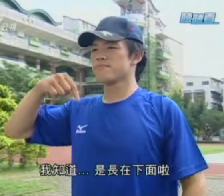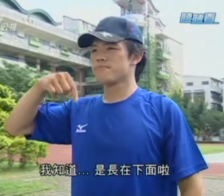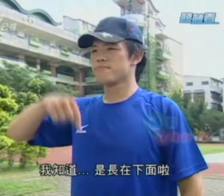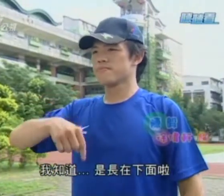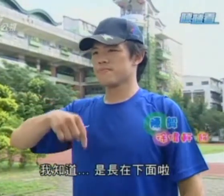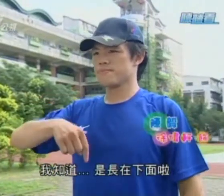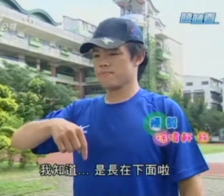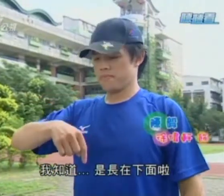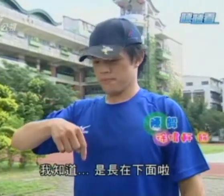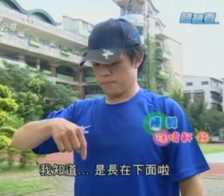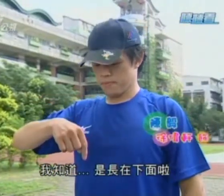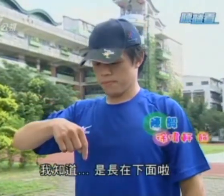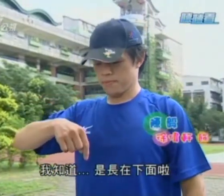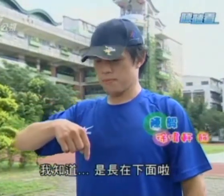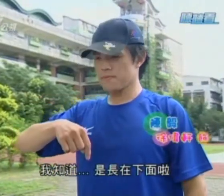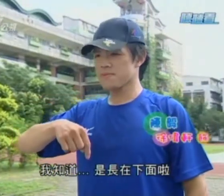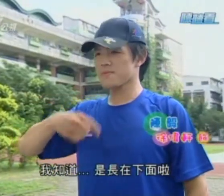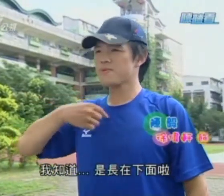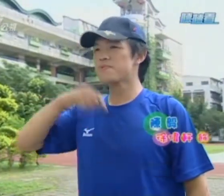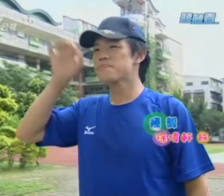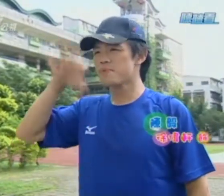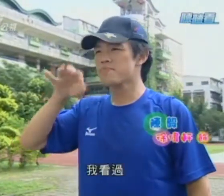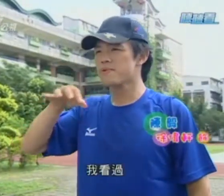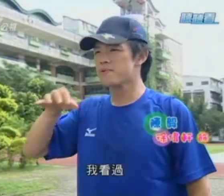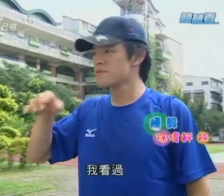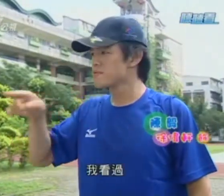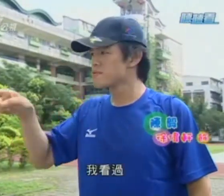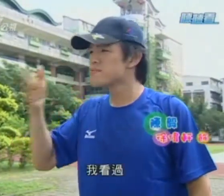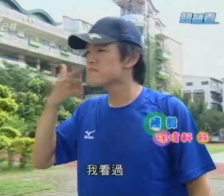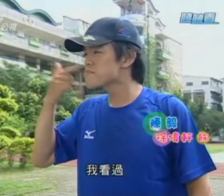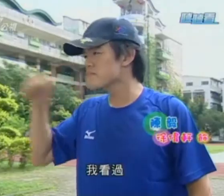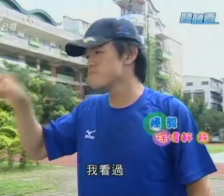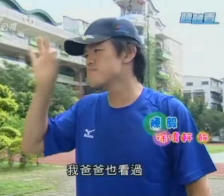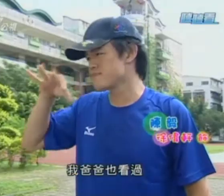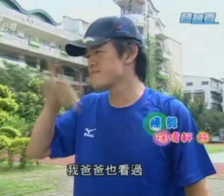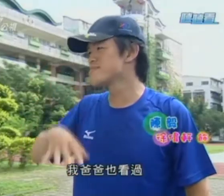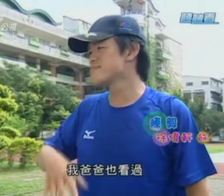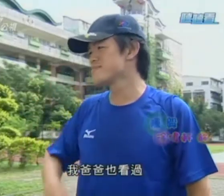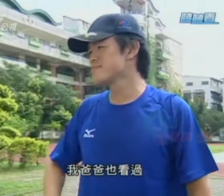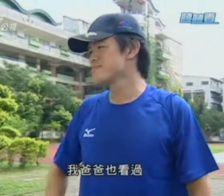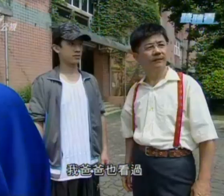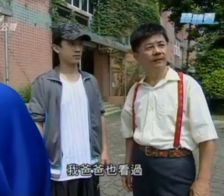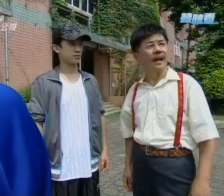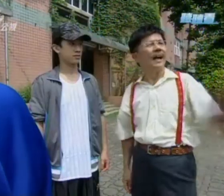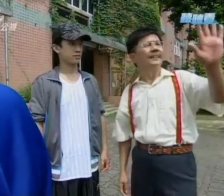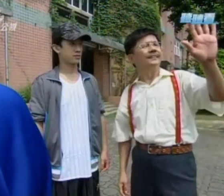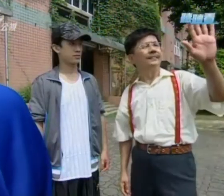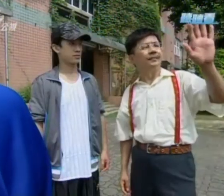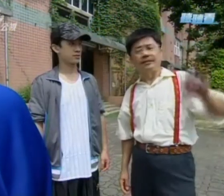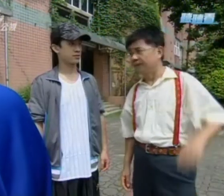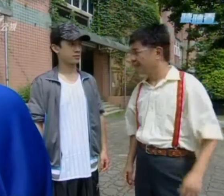我知道，是长在下面了。我看过，我爸爸也看过。